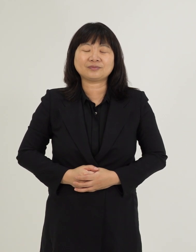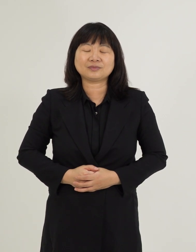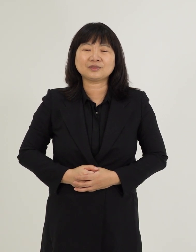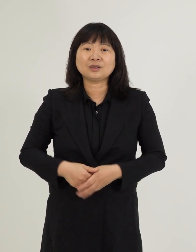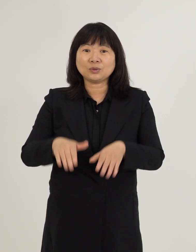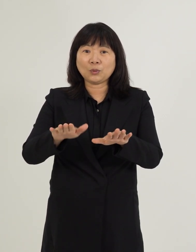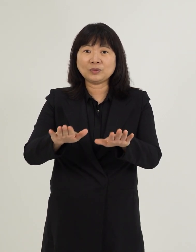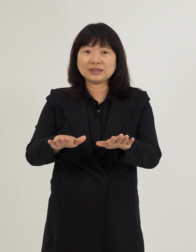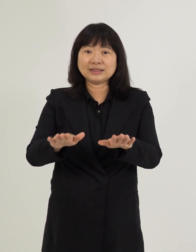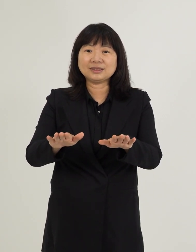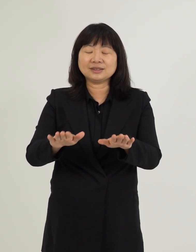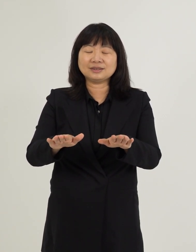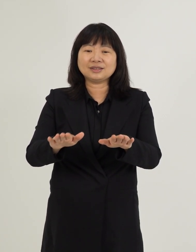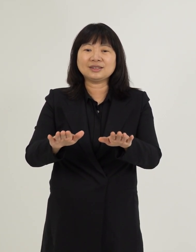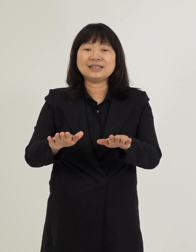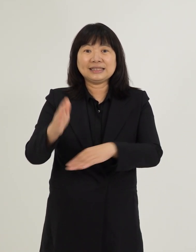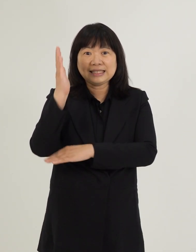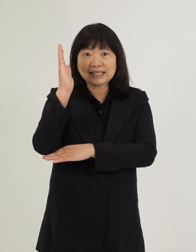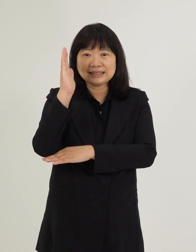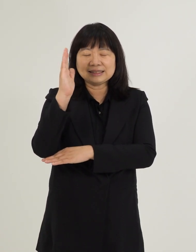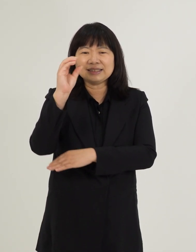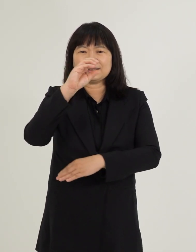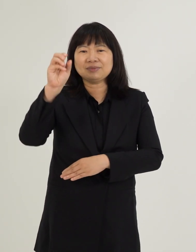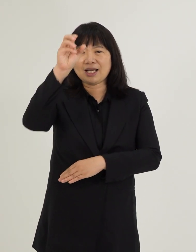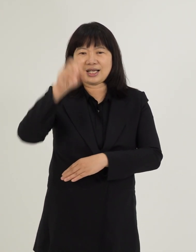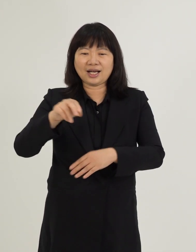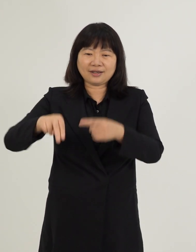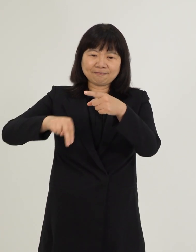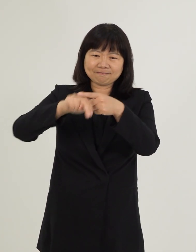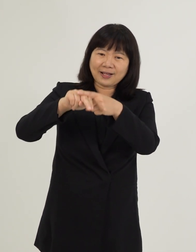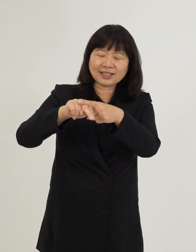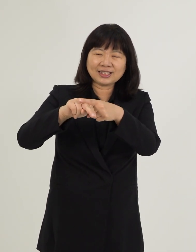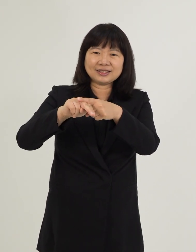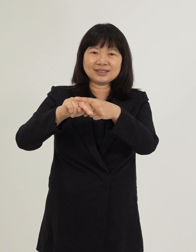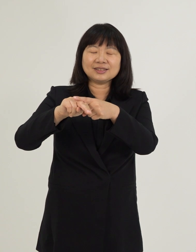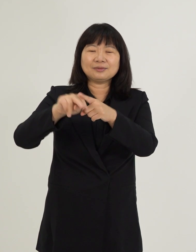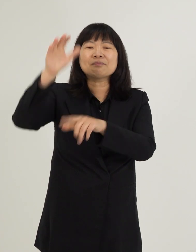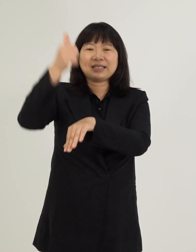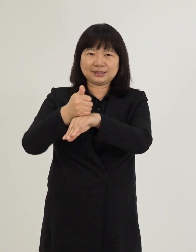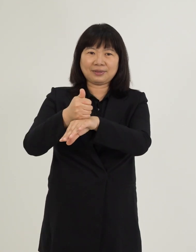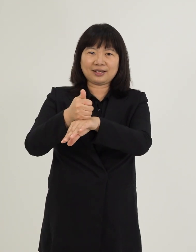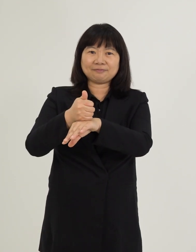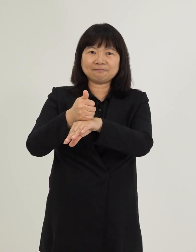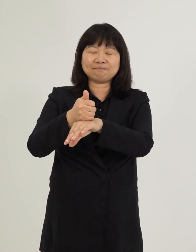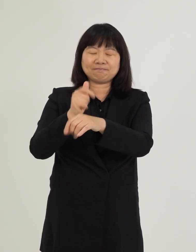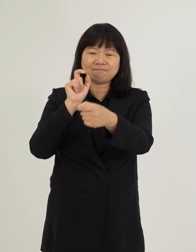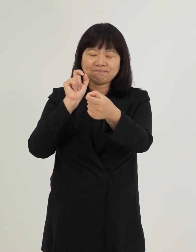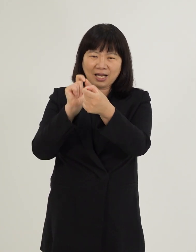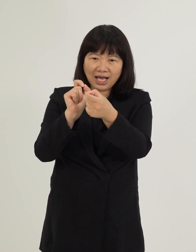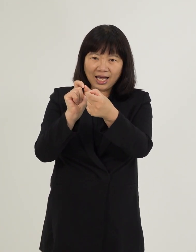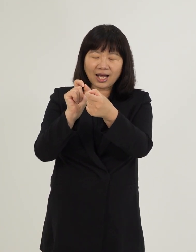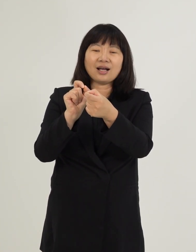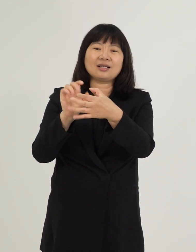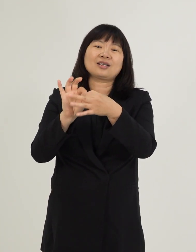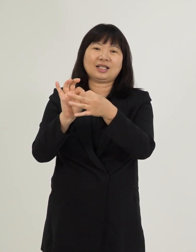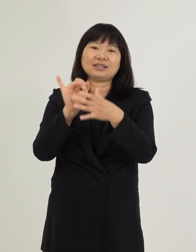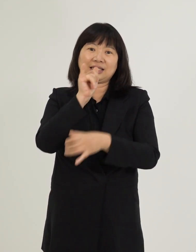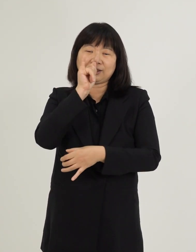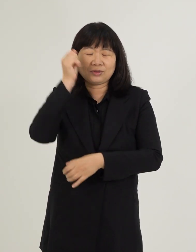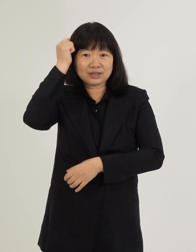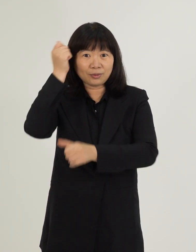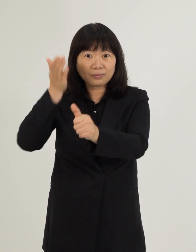것을 놓쳐서는 안 됩니다. 자, 예루살렘에 가까이 가서 감람산